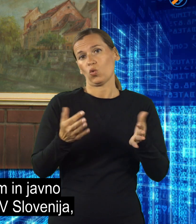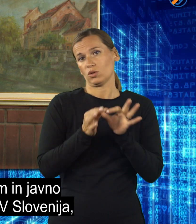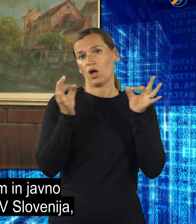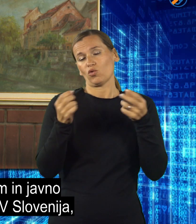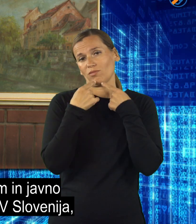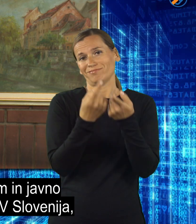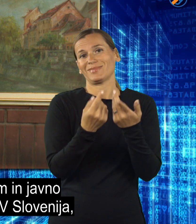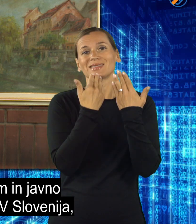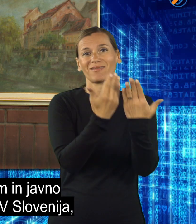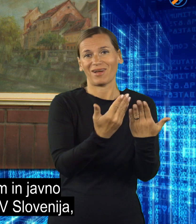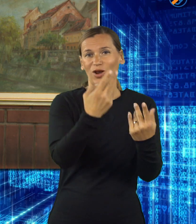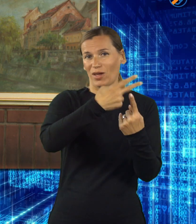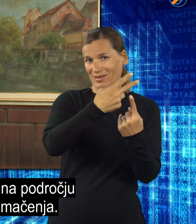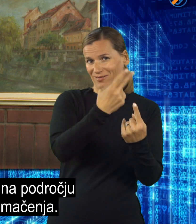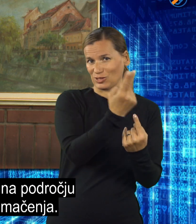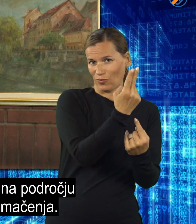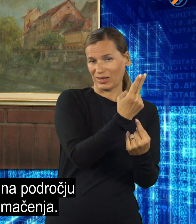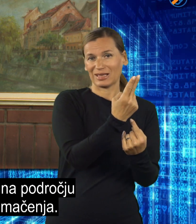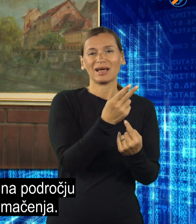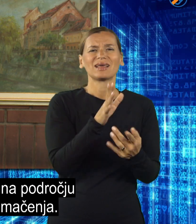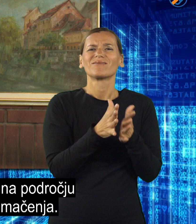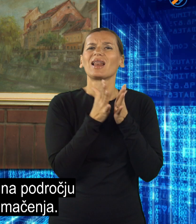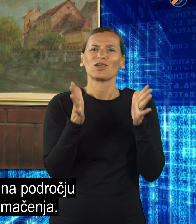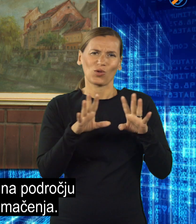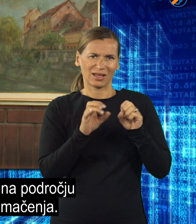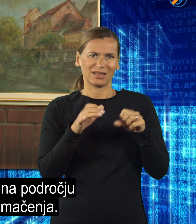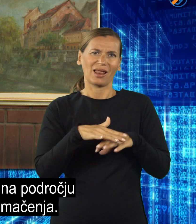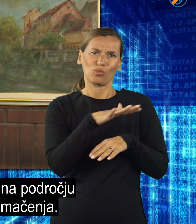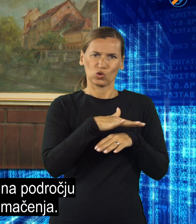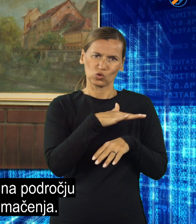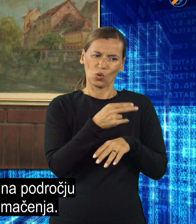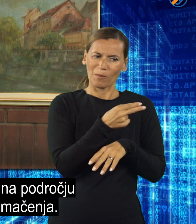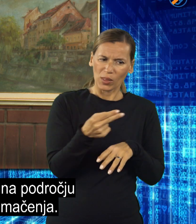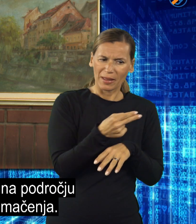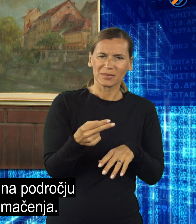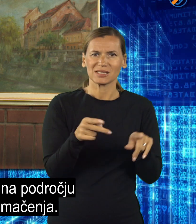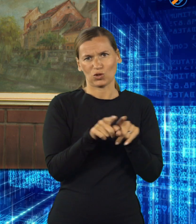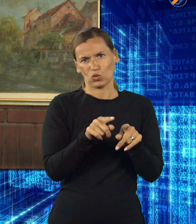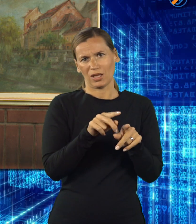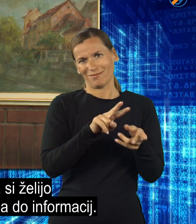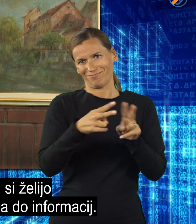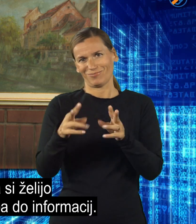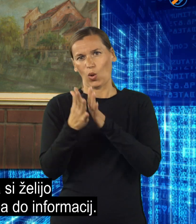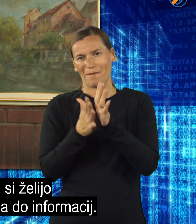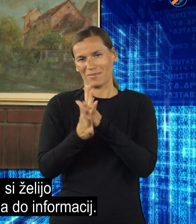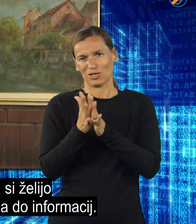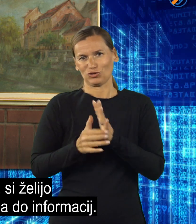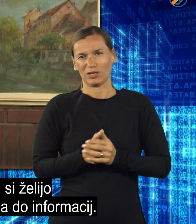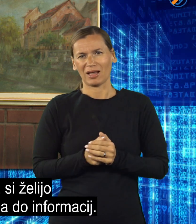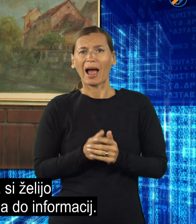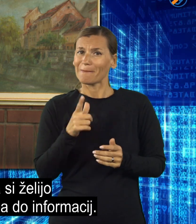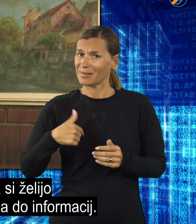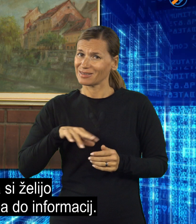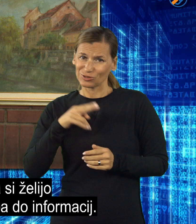zahvalo RTV Slovenija, ki je veliko naredila na področju podnapisov in tolmačenja. Vsi pa naši